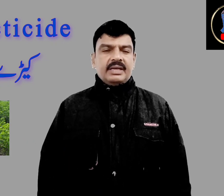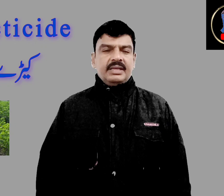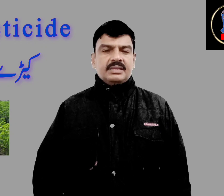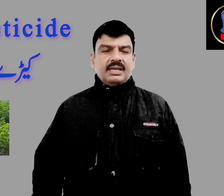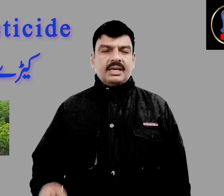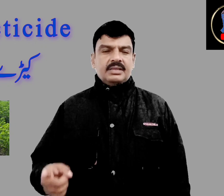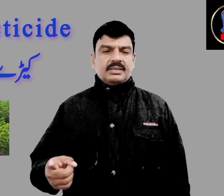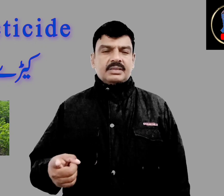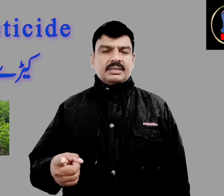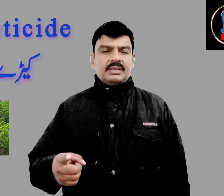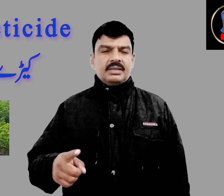इंसेक्टिसाइड्स।